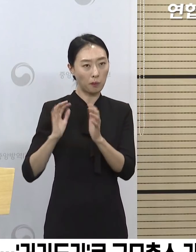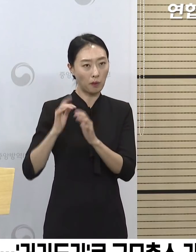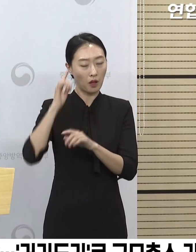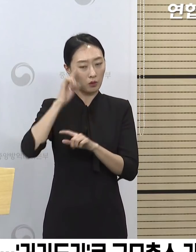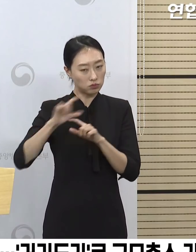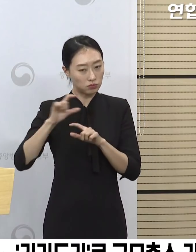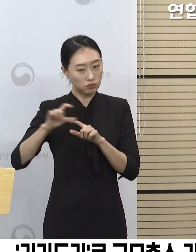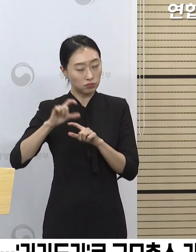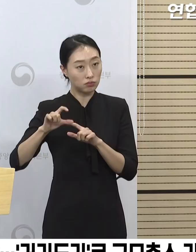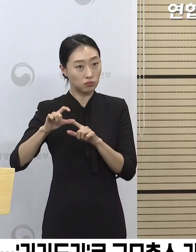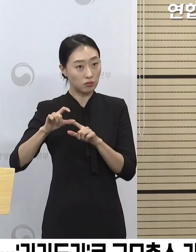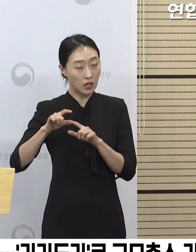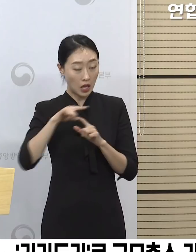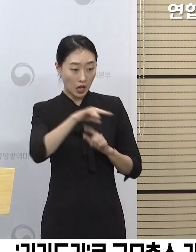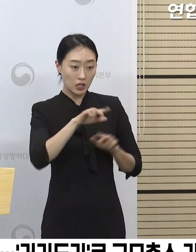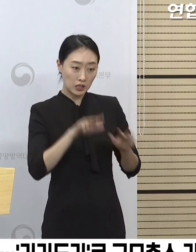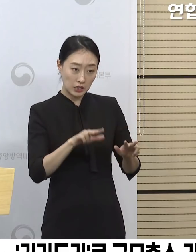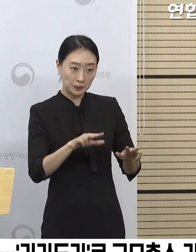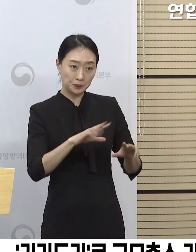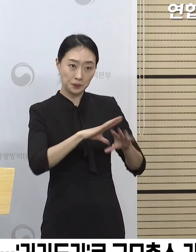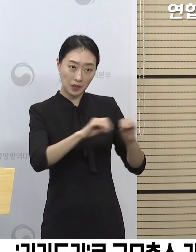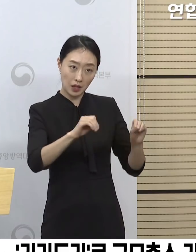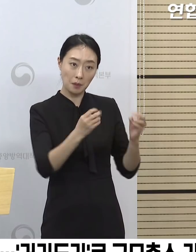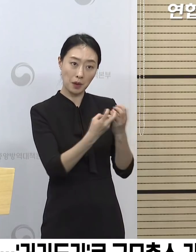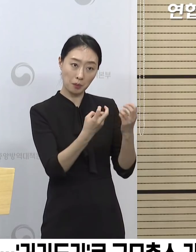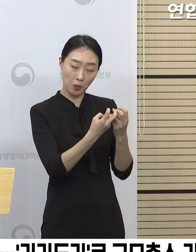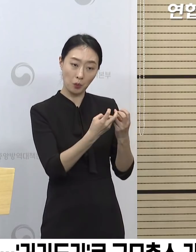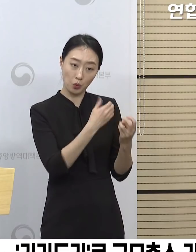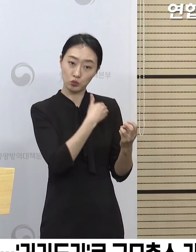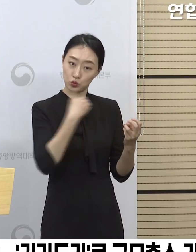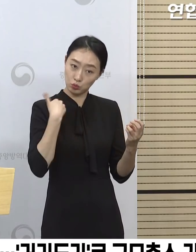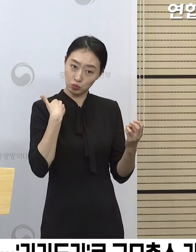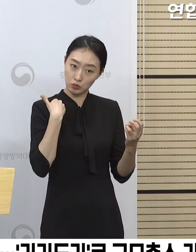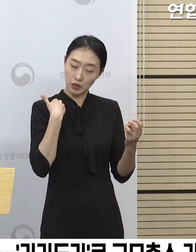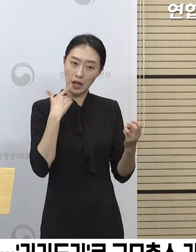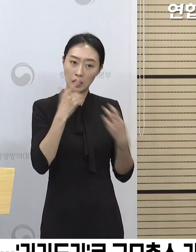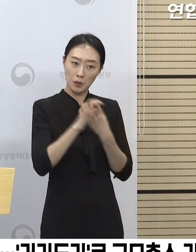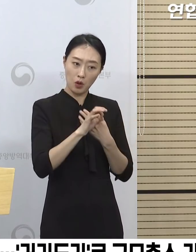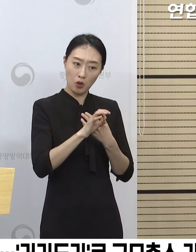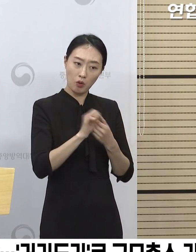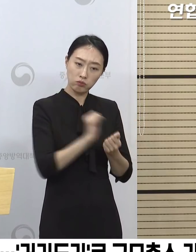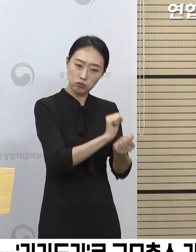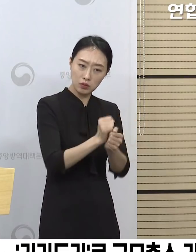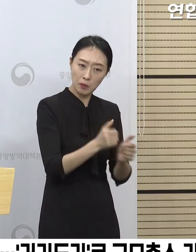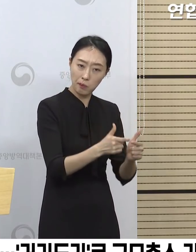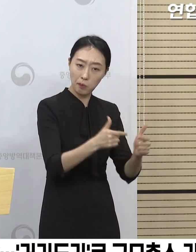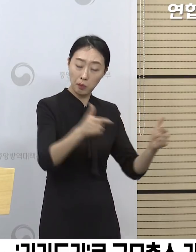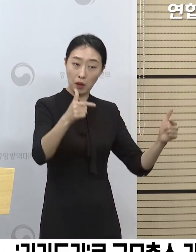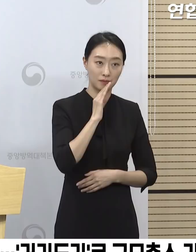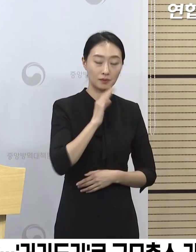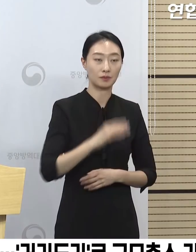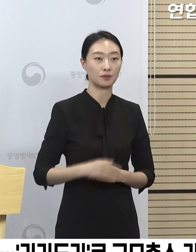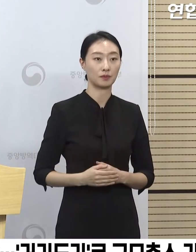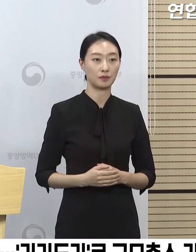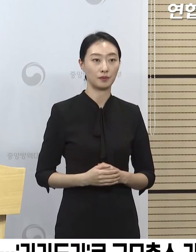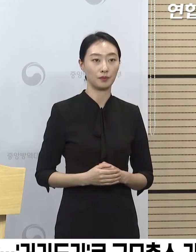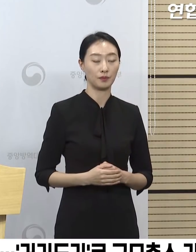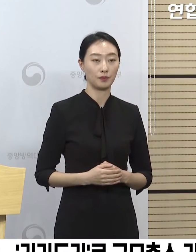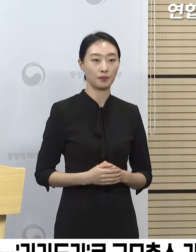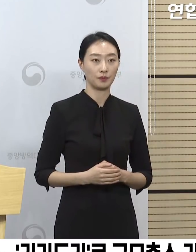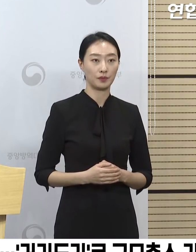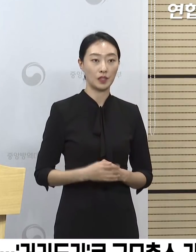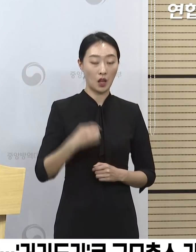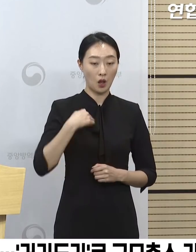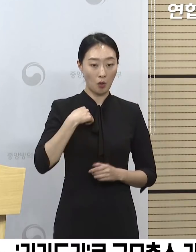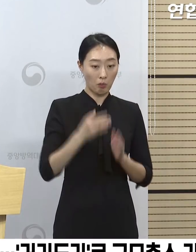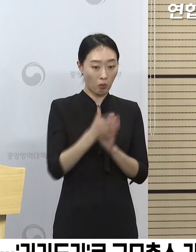통제가 될수 있을지, 아니면 좀더더 이렇게 증가하는 그런 양상들을 봐야 되는 그런 상황이고요. 근데 저희가 볼